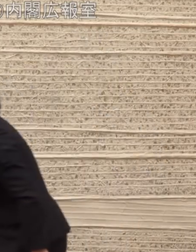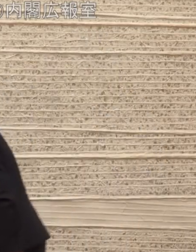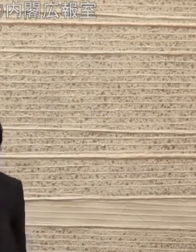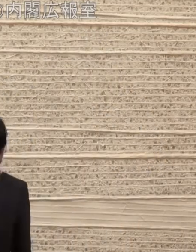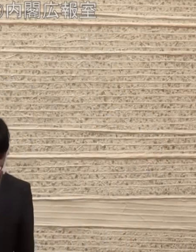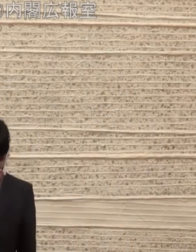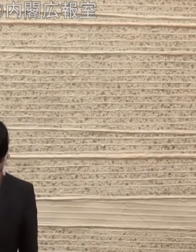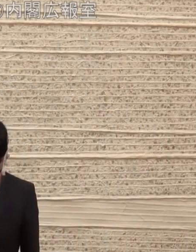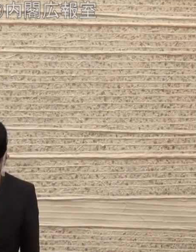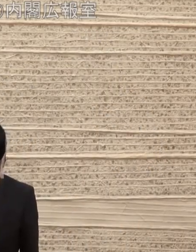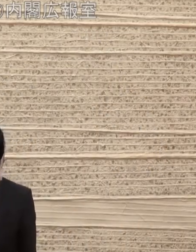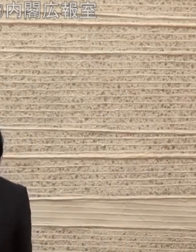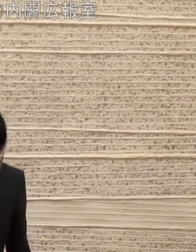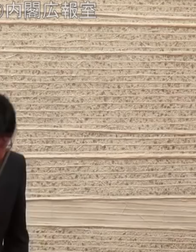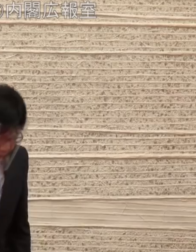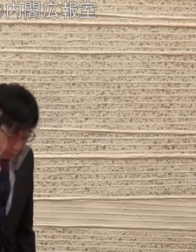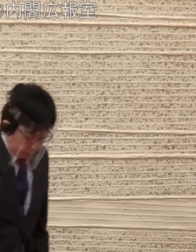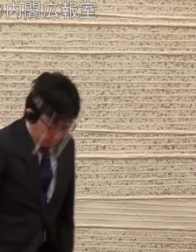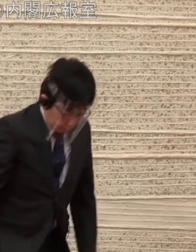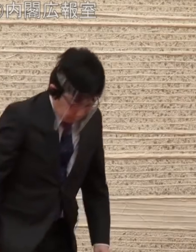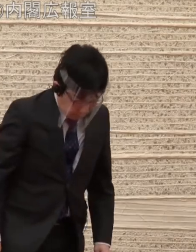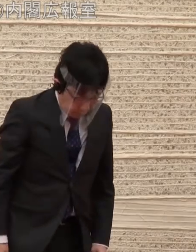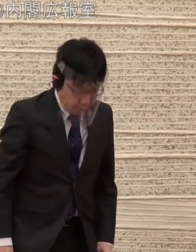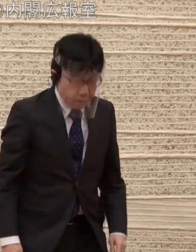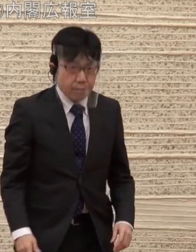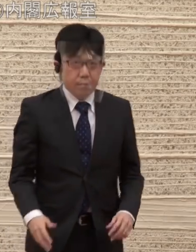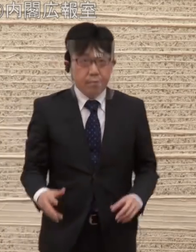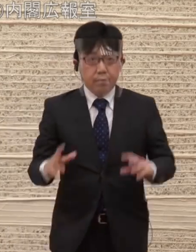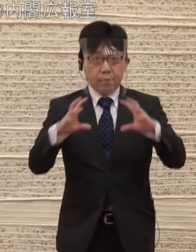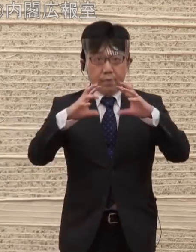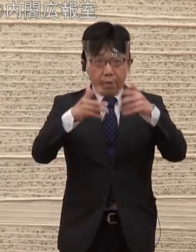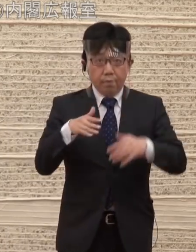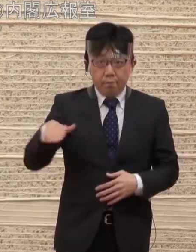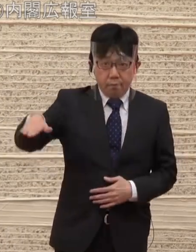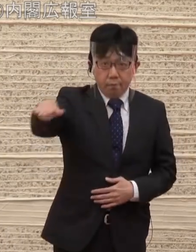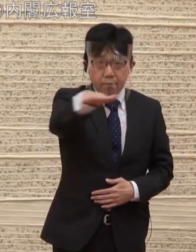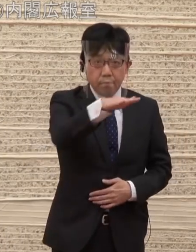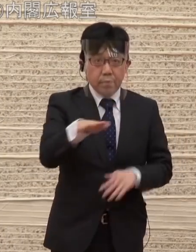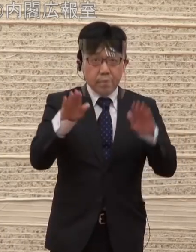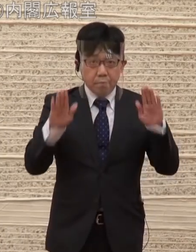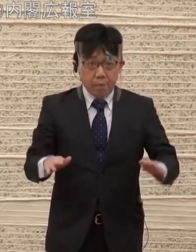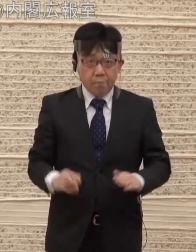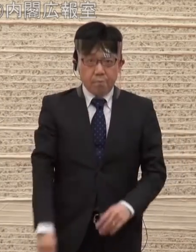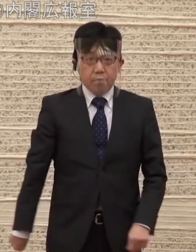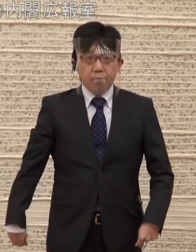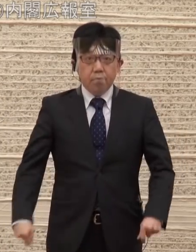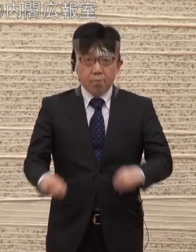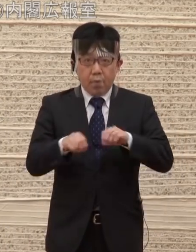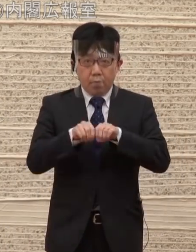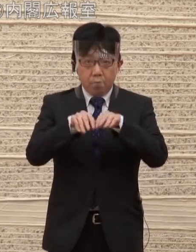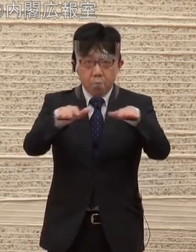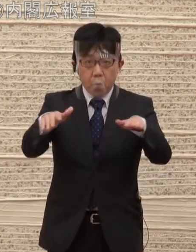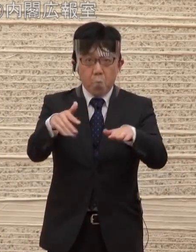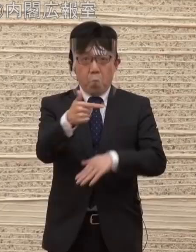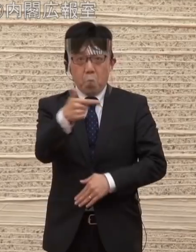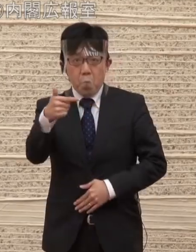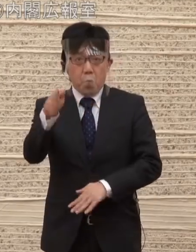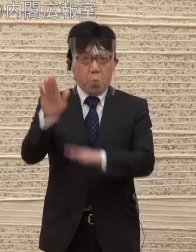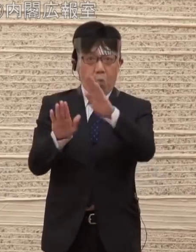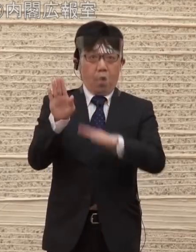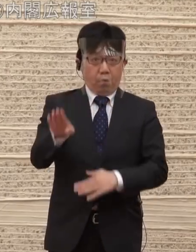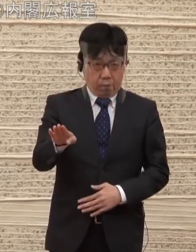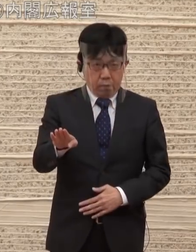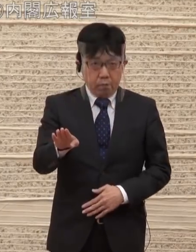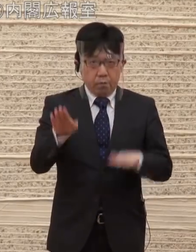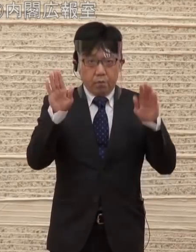なお拡大を続けていますそうした中で本日の政府対策本部では